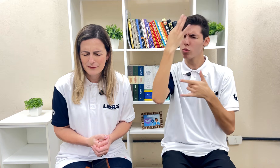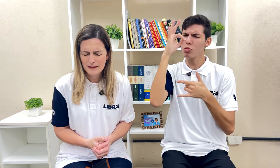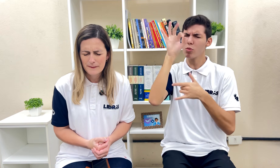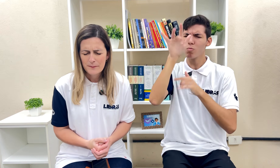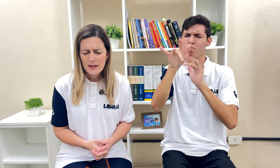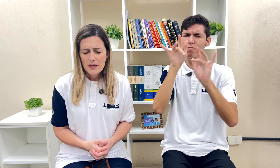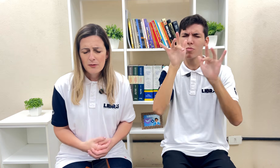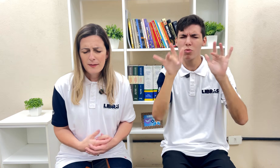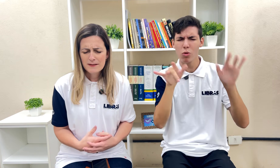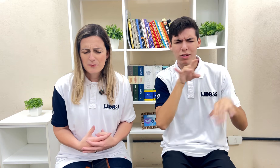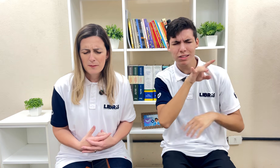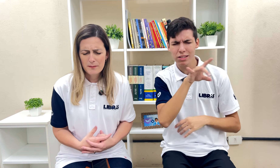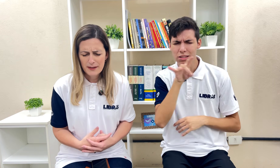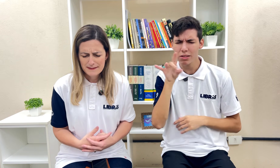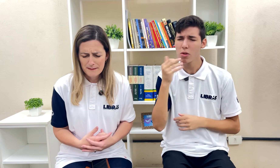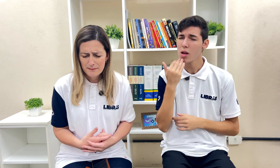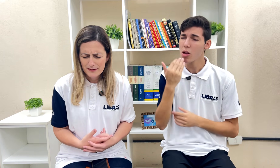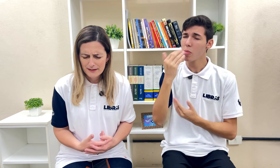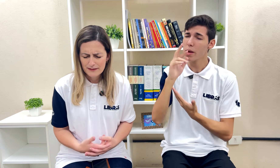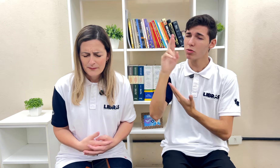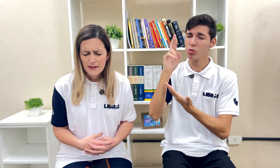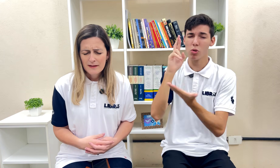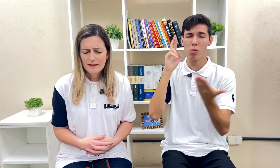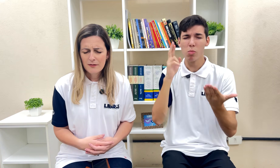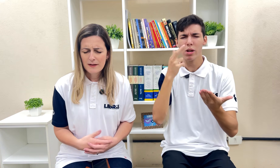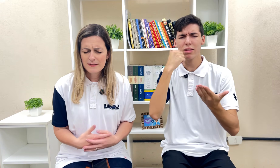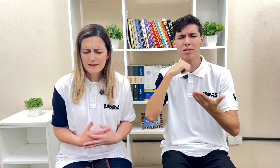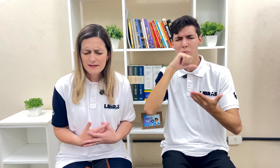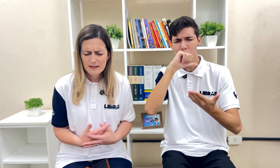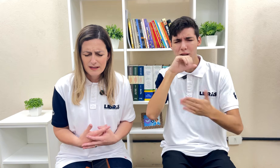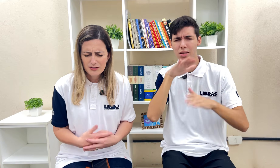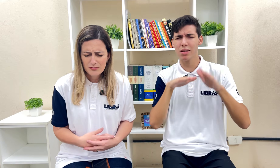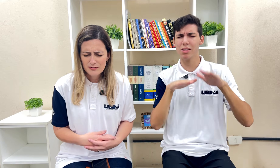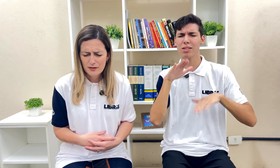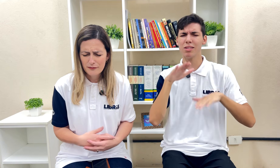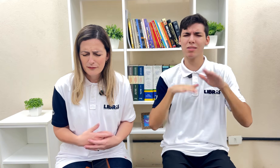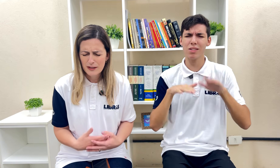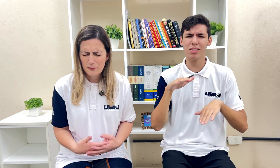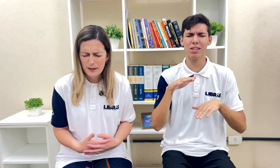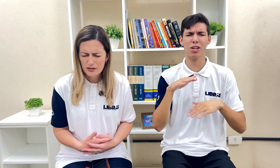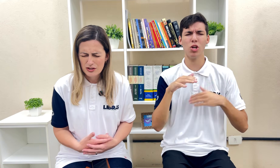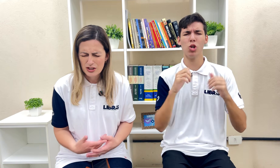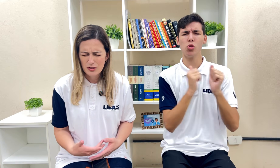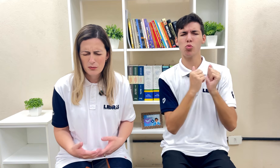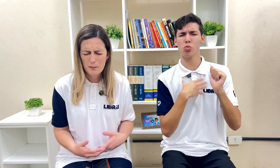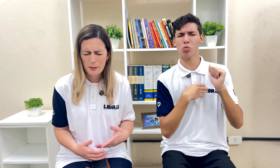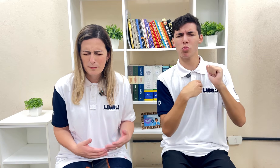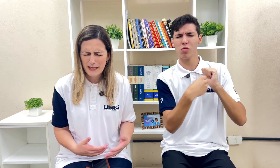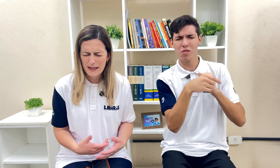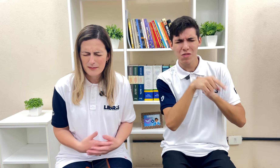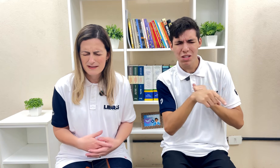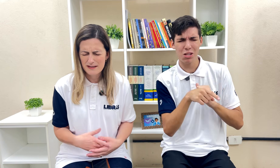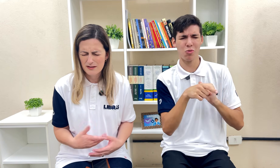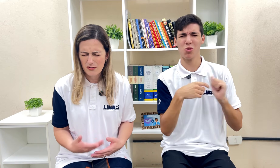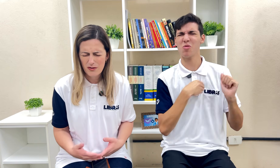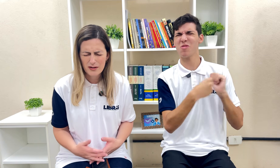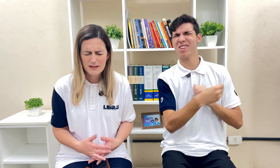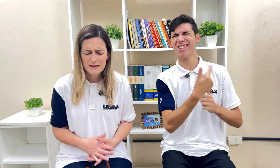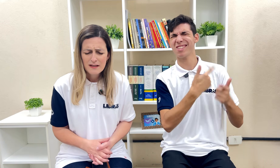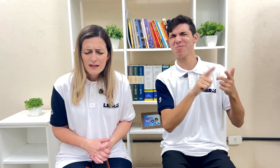vida. Eu peço, meu Pai, por essa mãe que talvez esteja com seu filho perdido, com problemas nas drogas. Eu